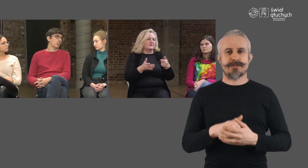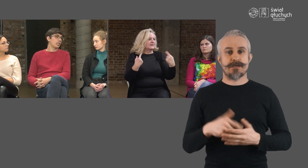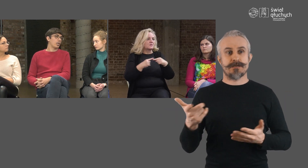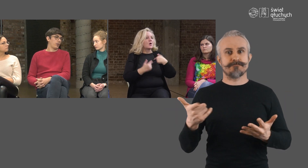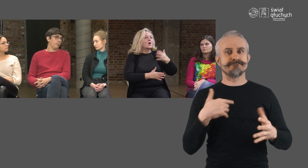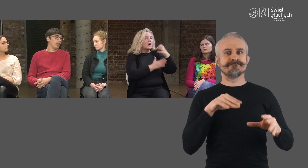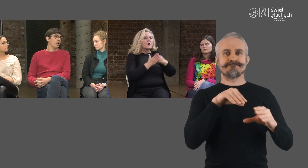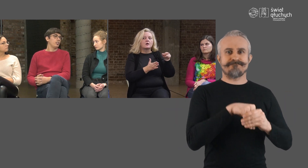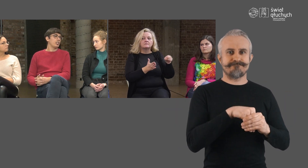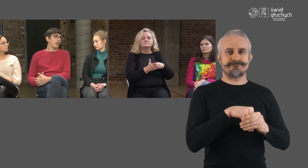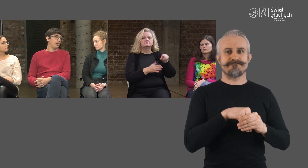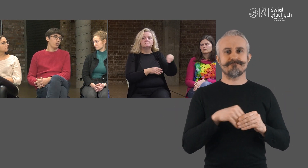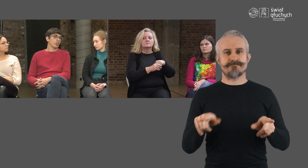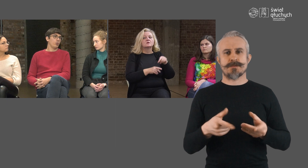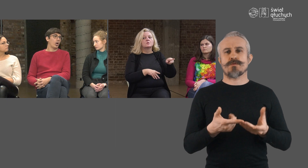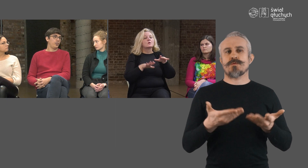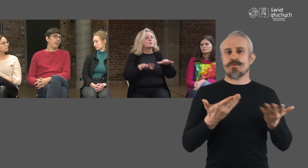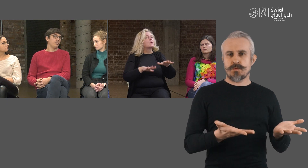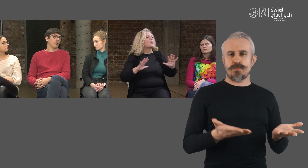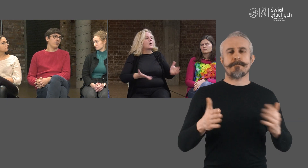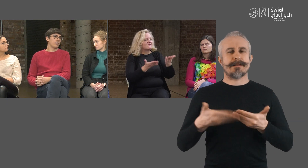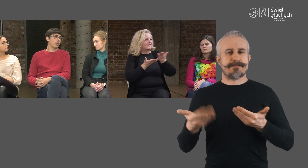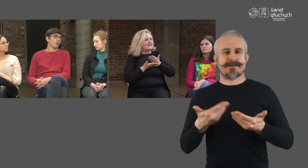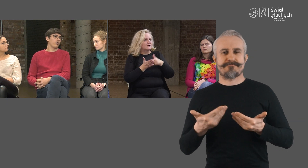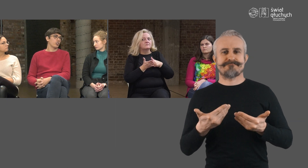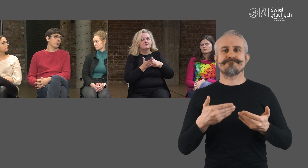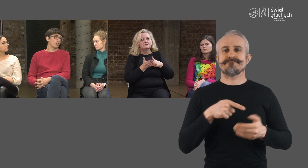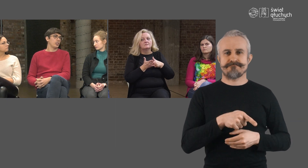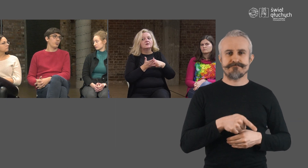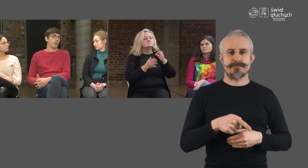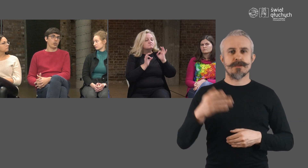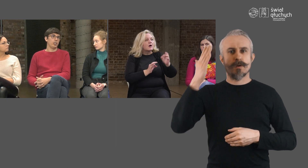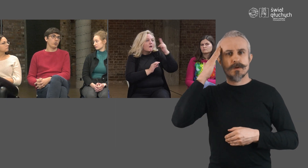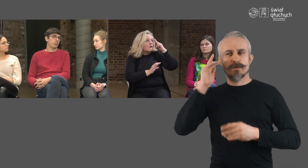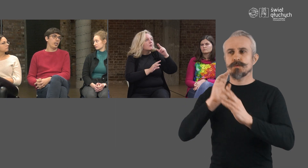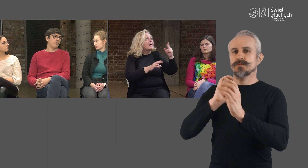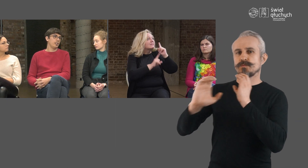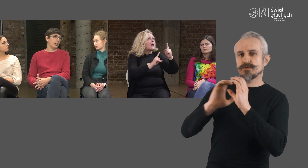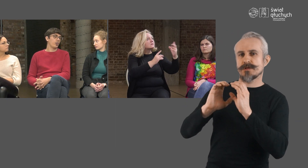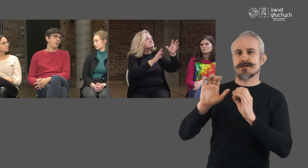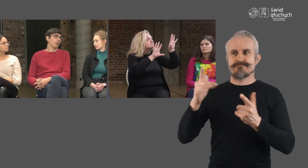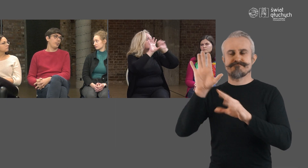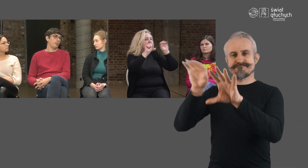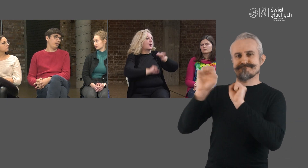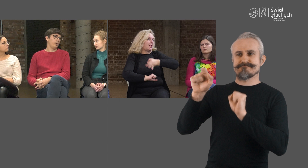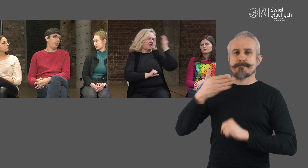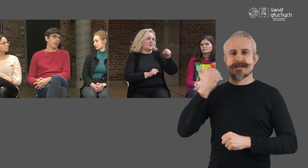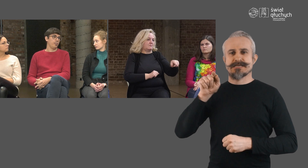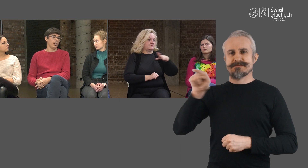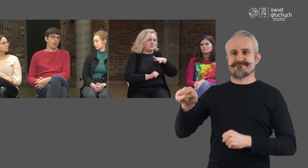zacząłem korzystać z FM i co jest dla mnie dużym ułatwieniem, bo zacząłem wreszcie zrozumieć, co mówią do mnie nauczyciele, więc FM było dla